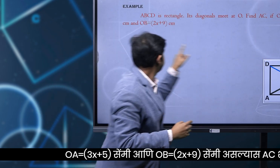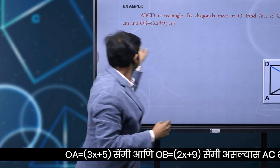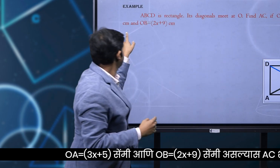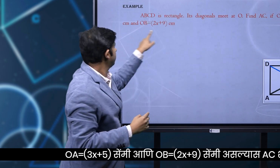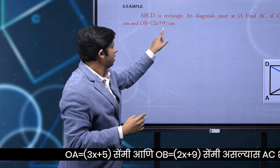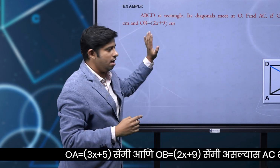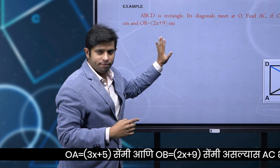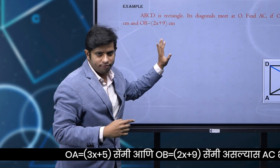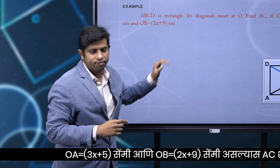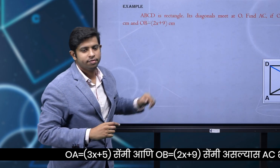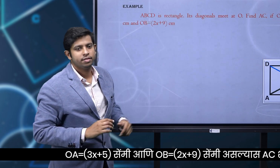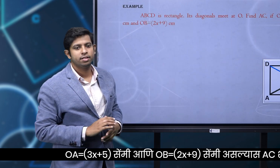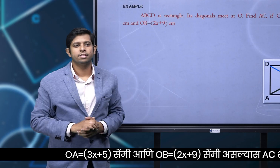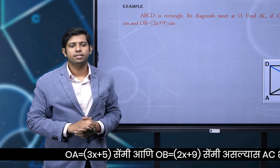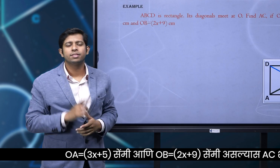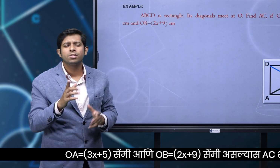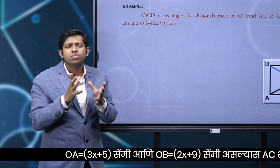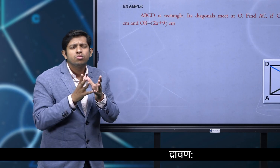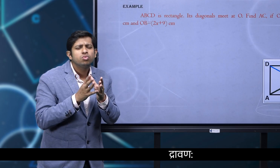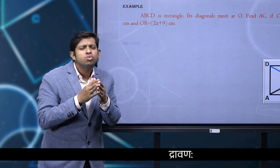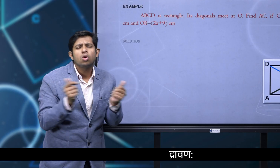असल्यास AC शोधा. द्रावणा.